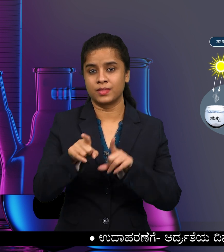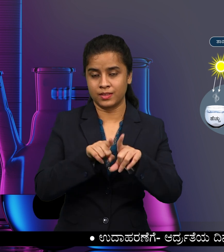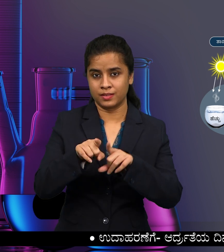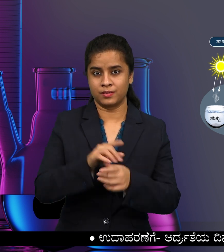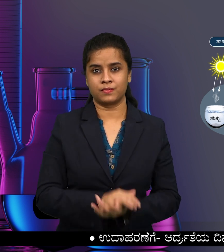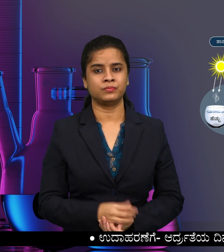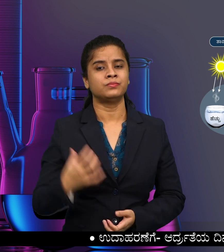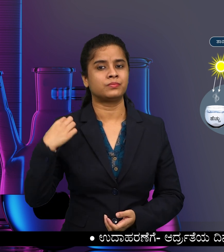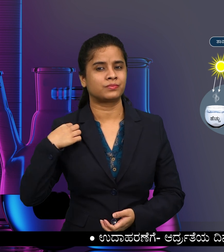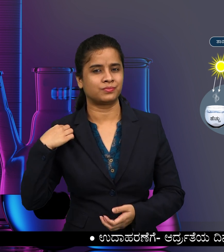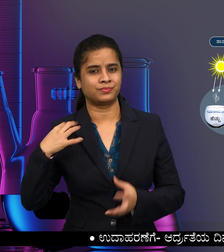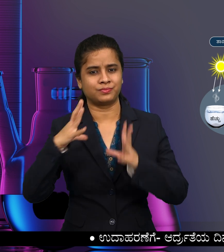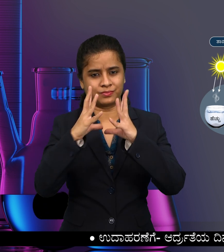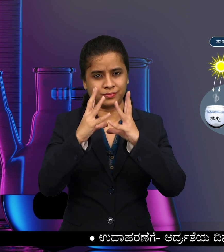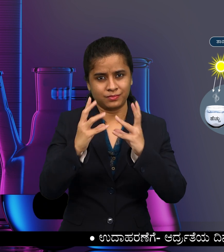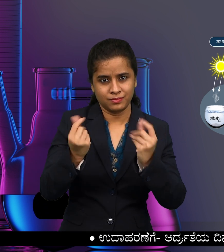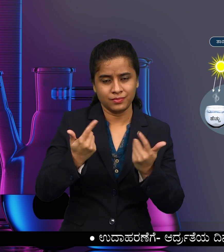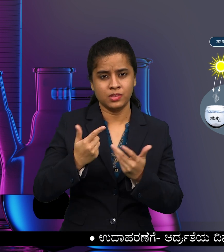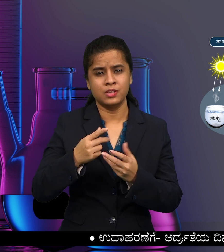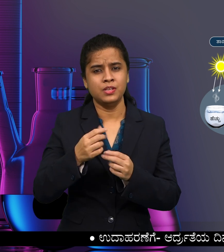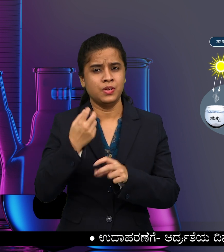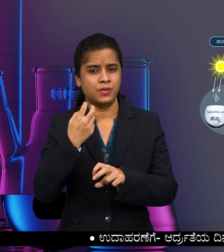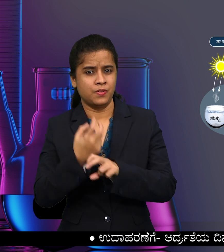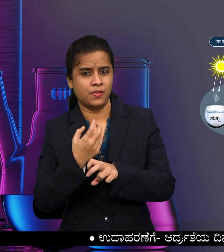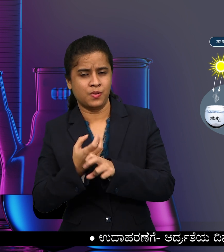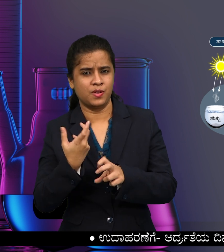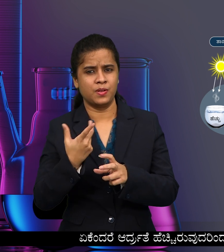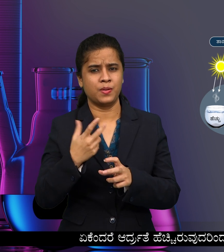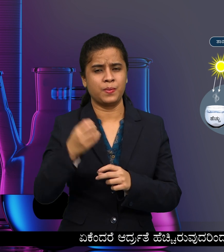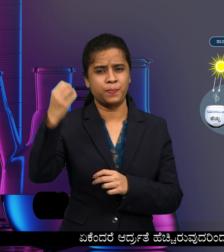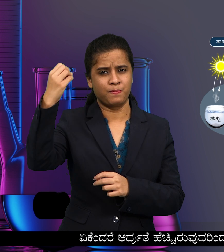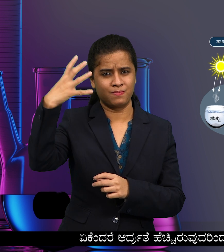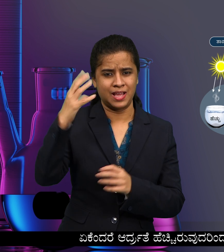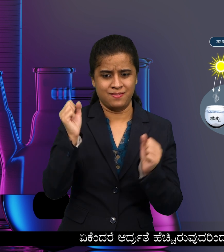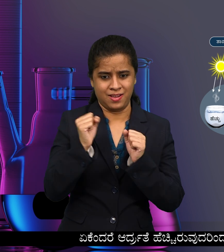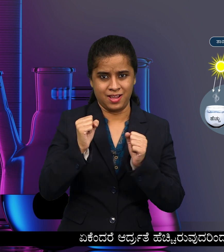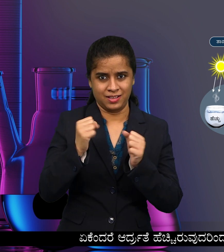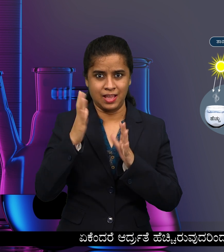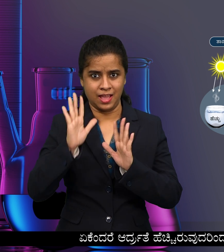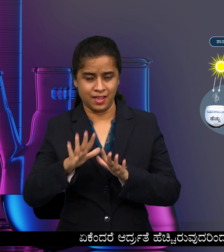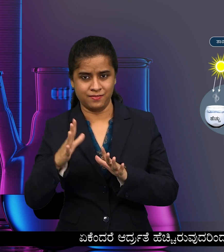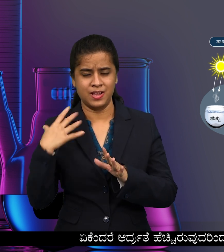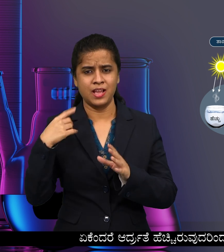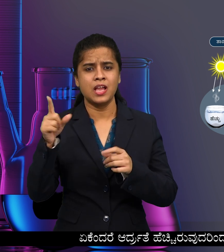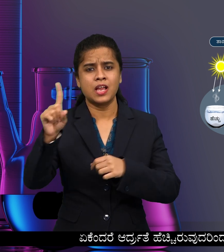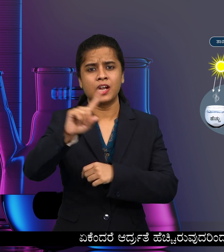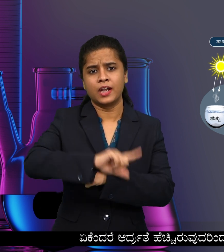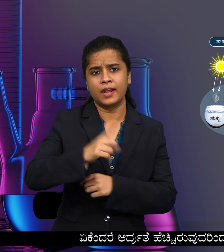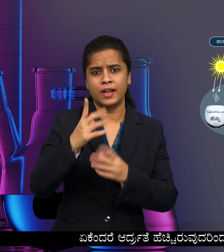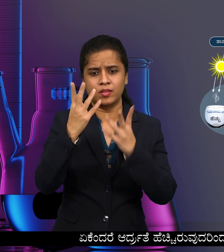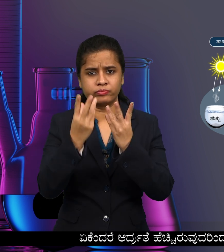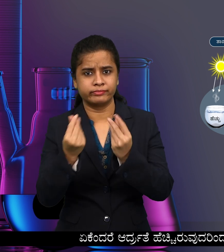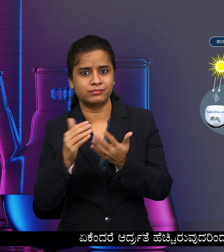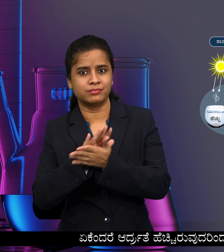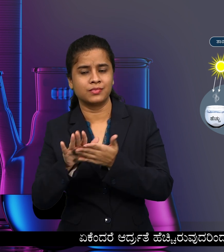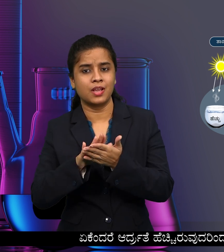ಉದಾಹರಣೆಗೆ, ಆರ್ದ್ರತೆಯ ದಿನದಲ್ಲಿ ಬಟ್ಟೆಗಳು ಕಷ್ಟದಿಂದ ಒಣಗುತ್ತವೆ, ಏಕೆಂದರೆ ಆರ್ದ್ರತೆ ಹೆಚ್ಚಿರುವುದರಿಂದ